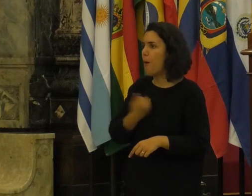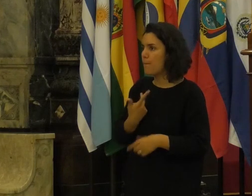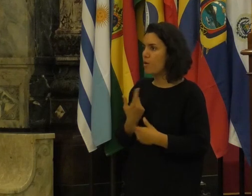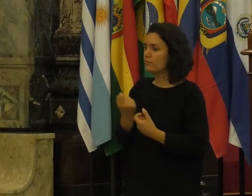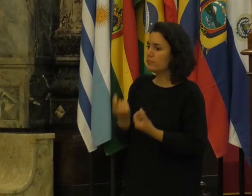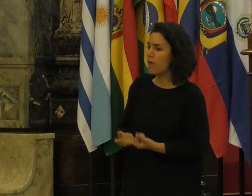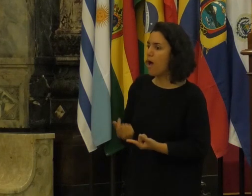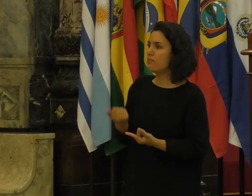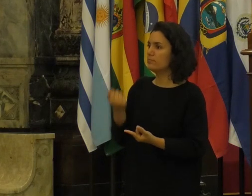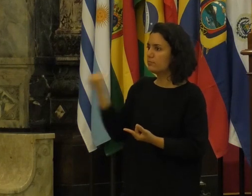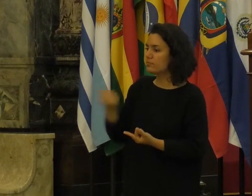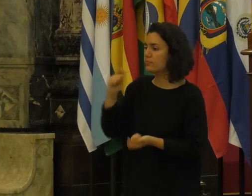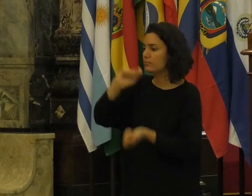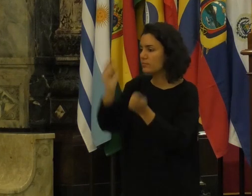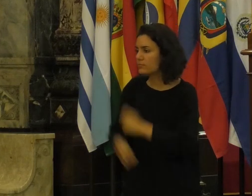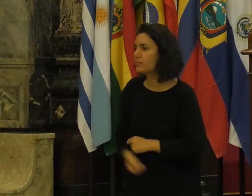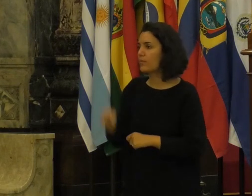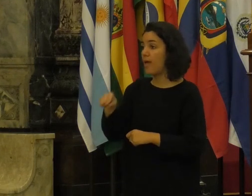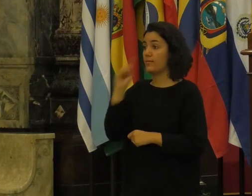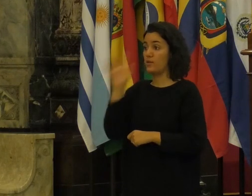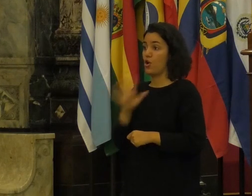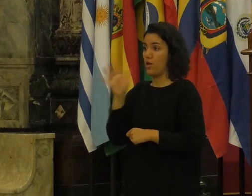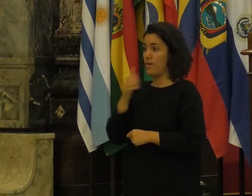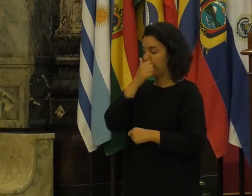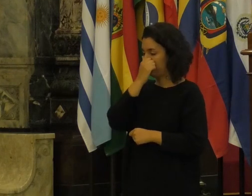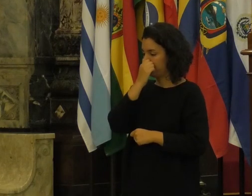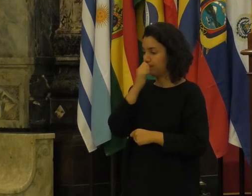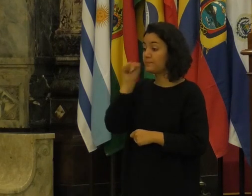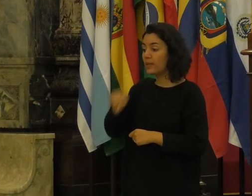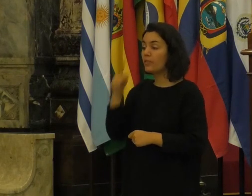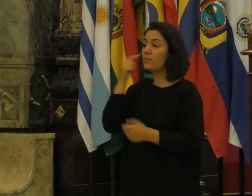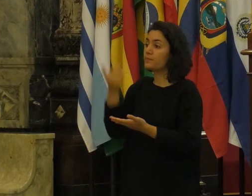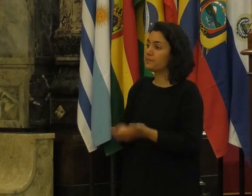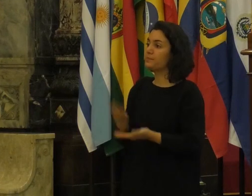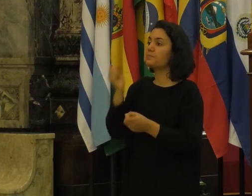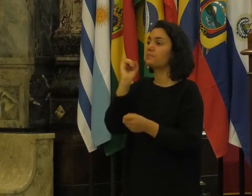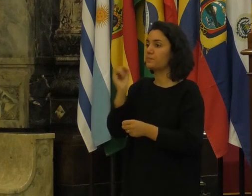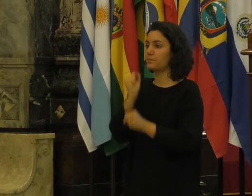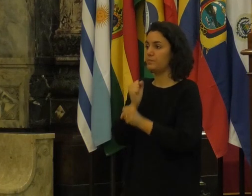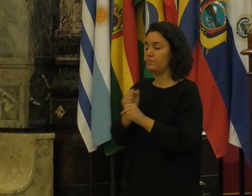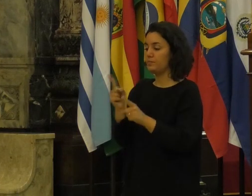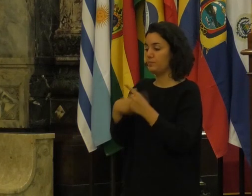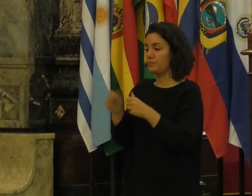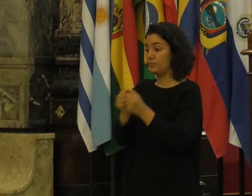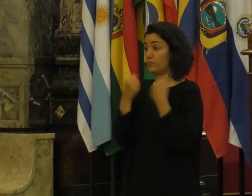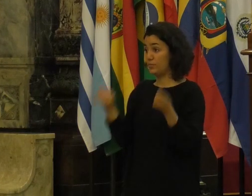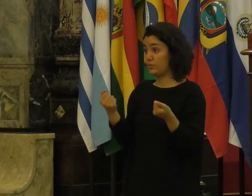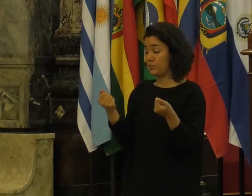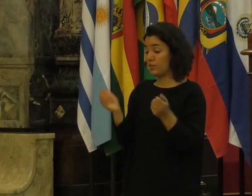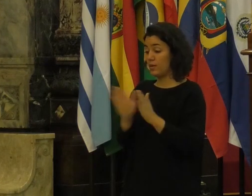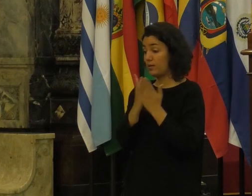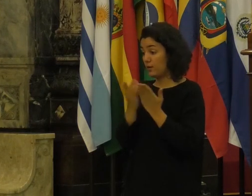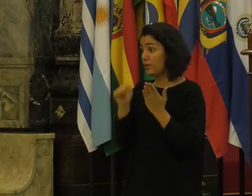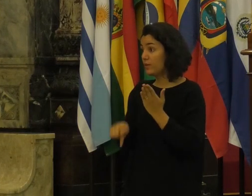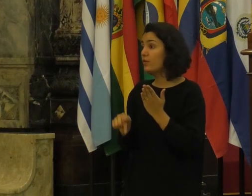de conocimiento en psicología, en la apreciación que se mantiene en este trabajo. En un libro publicado en Suiza hace muy